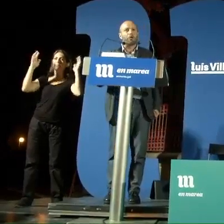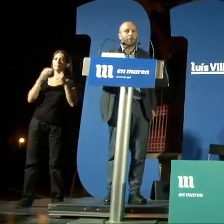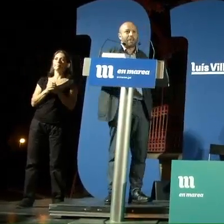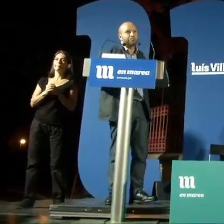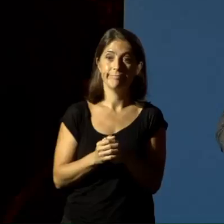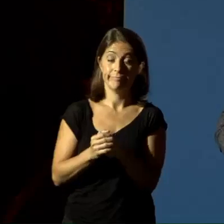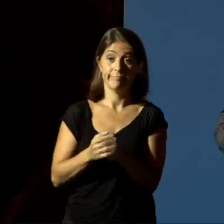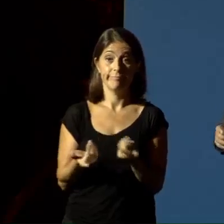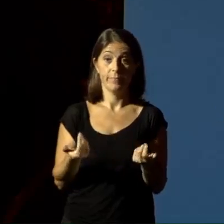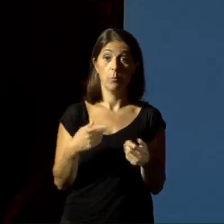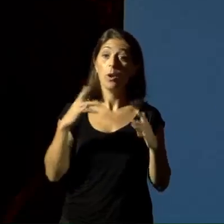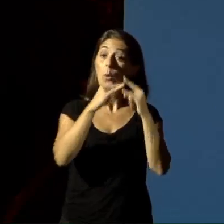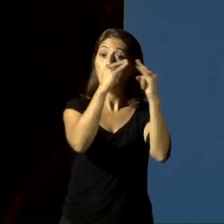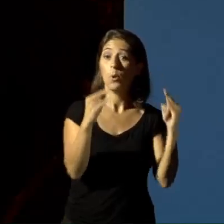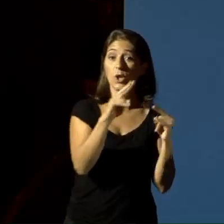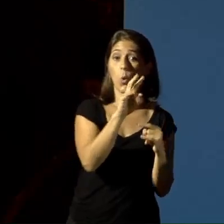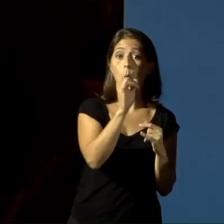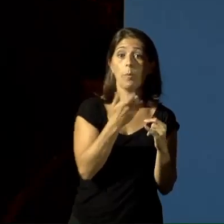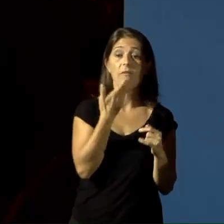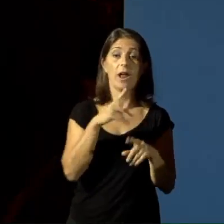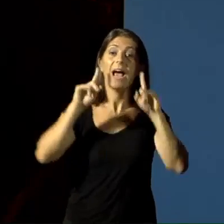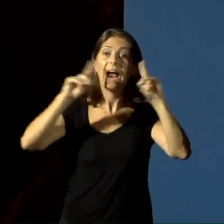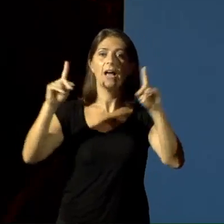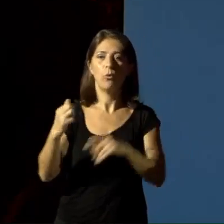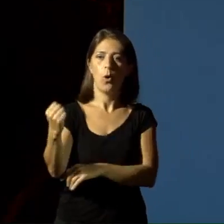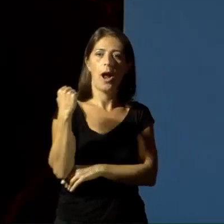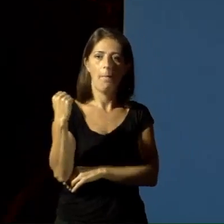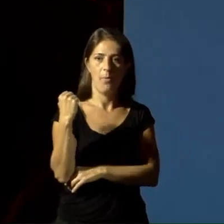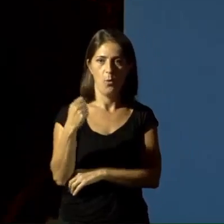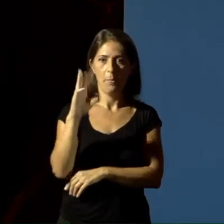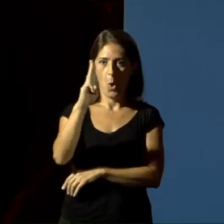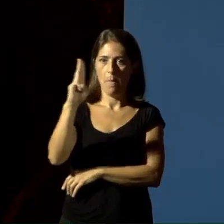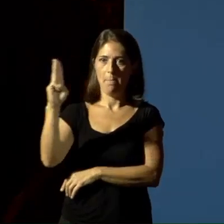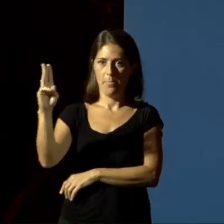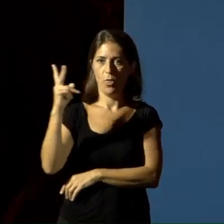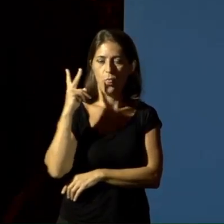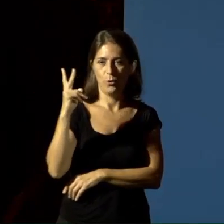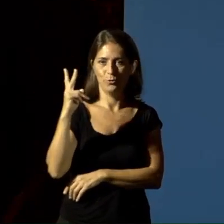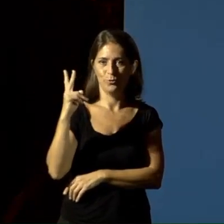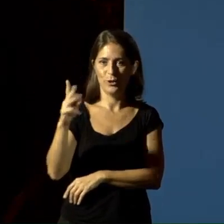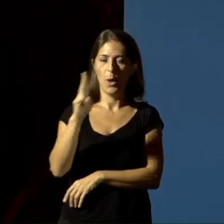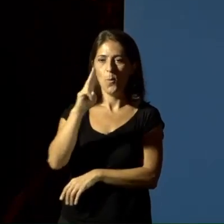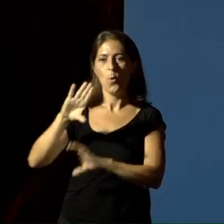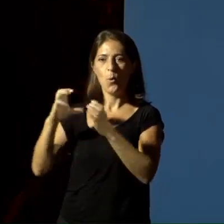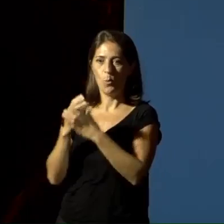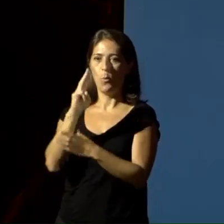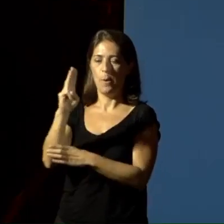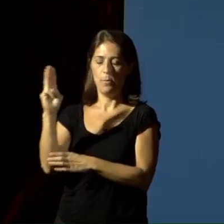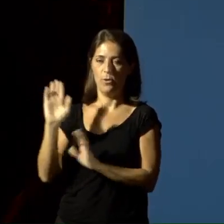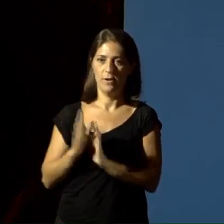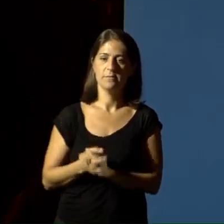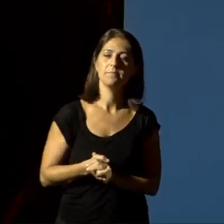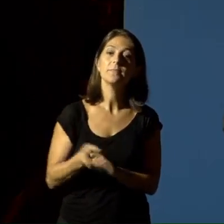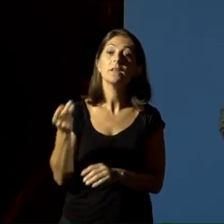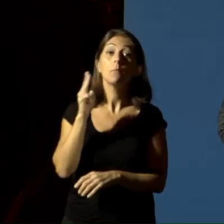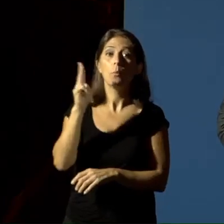Ponte da Urbe, caso campeón con dous pés de Partido Popular. De Partido